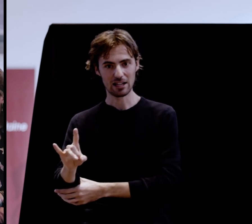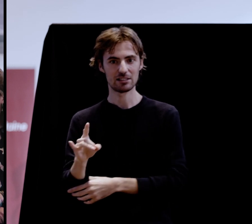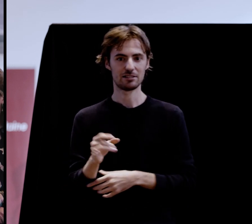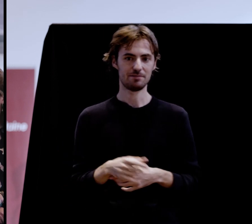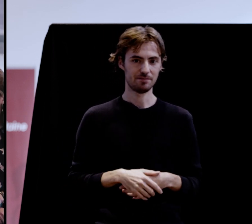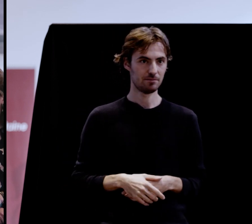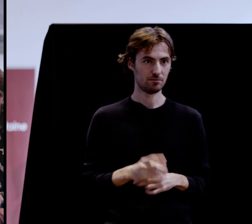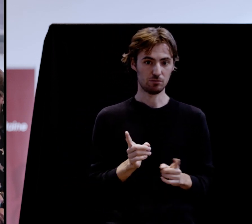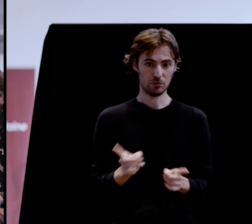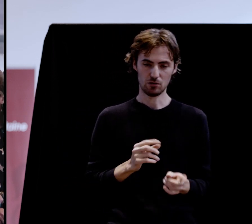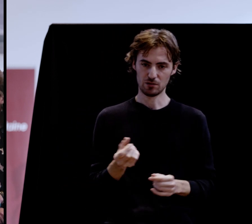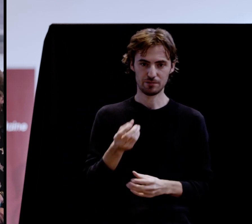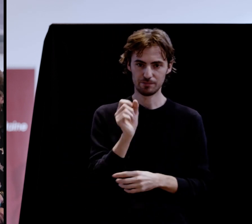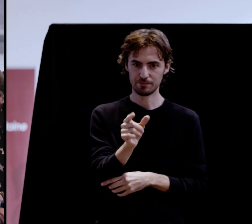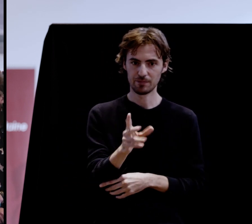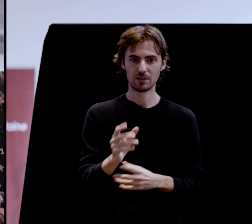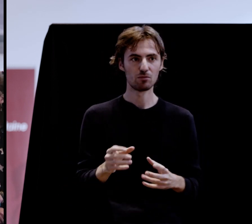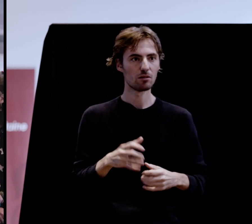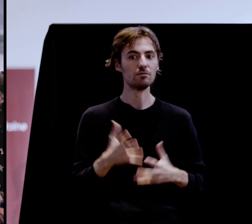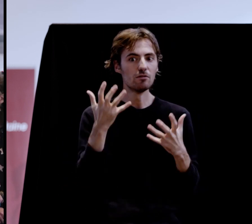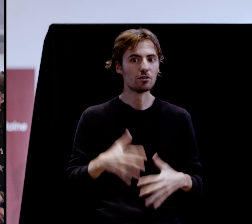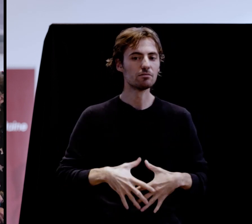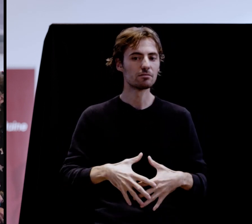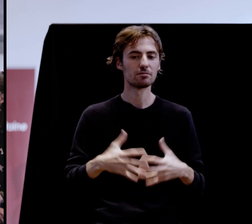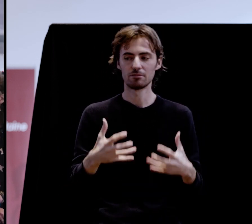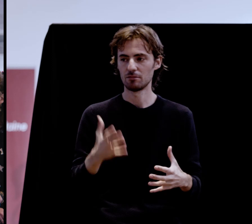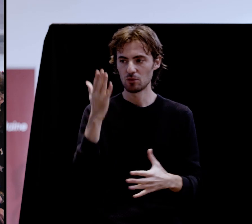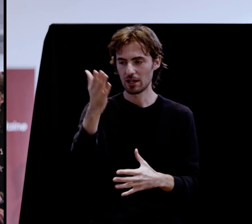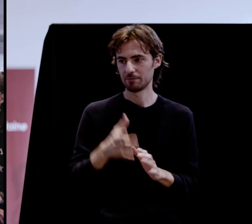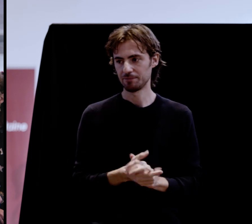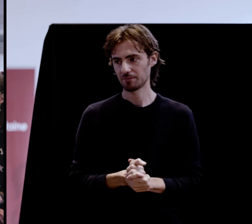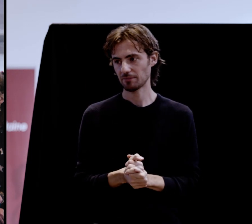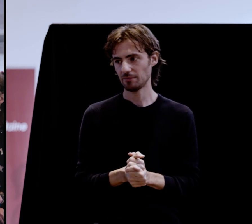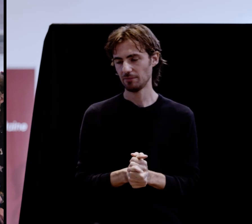de LH-FSH. Ça, c'est les protocoles habituels.